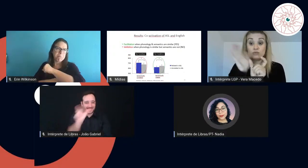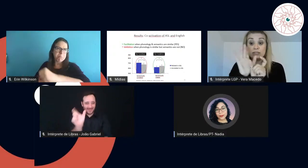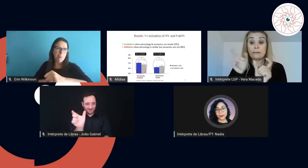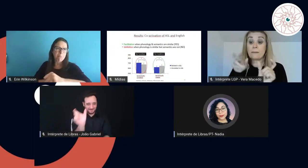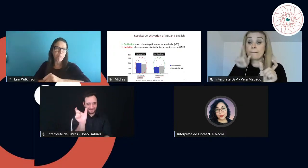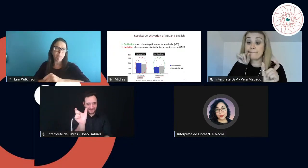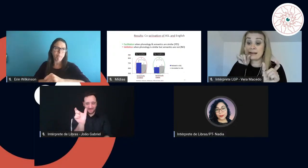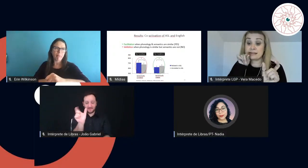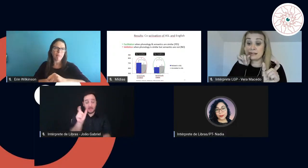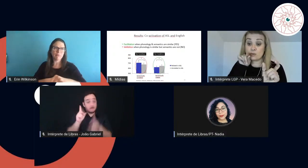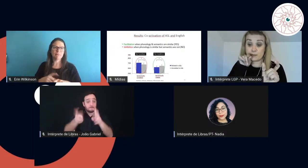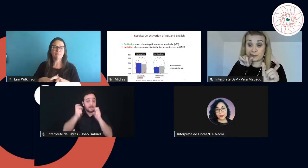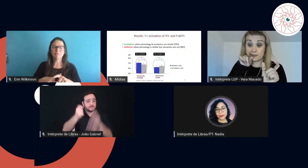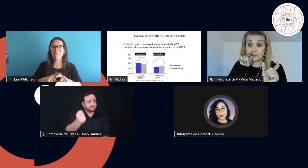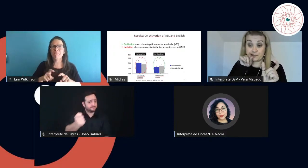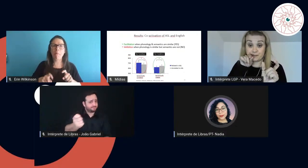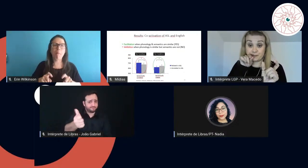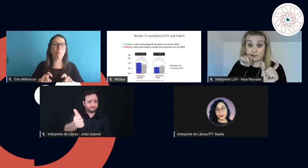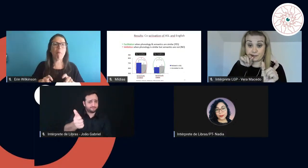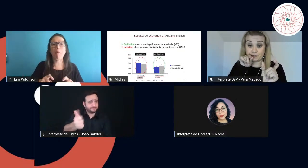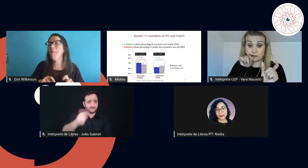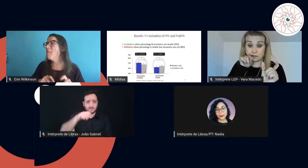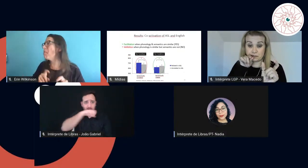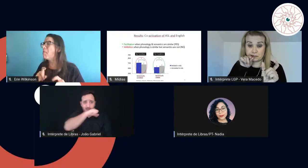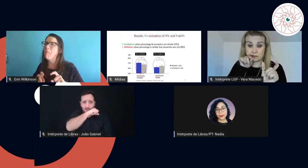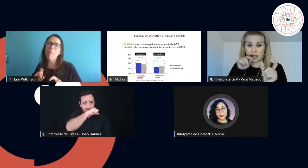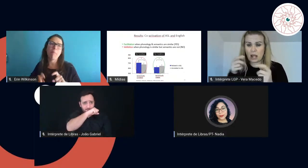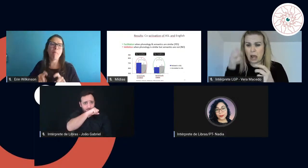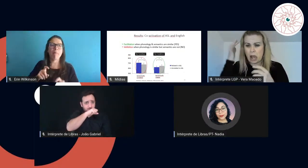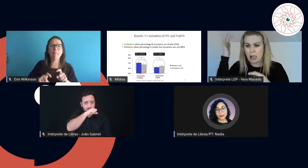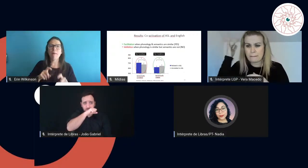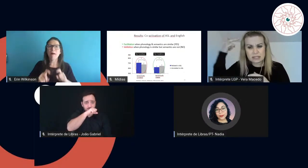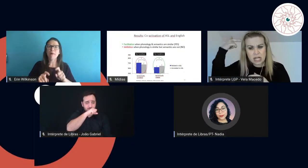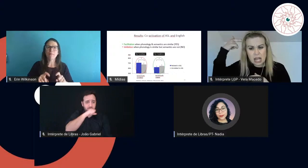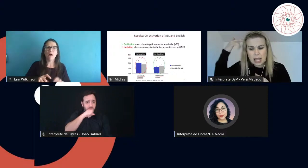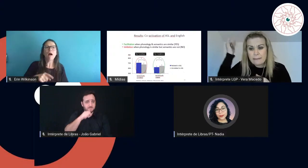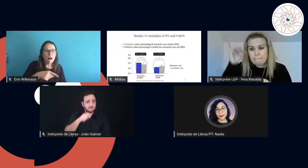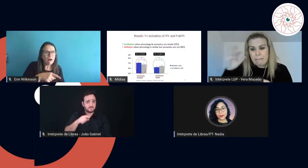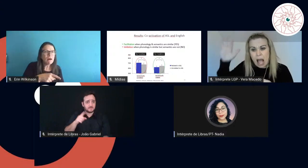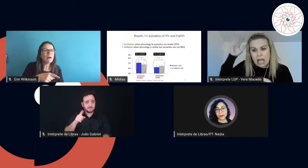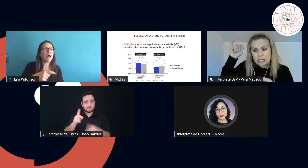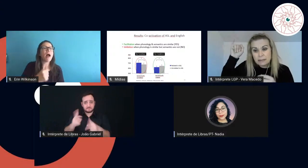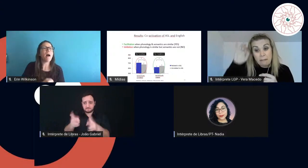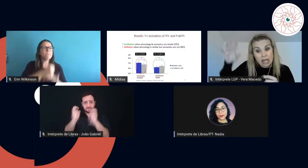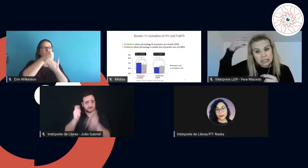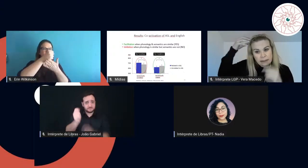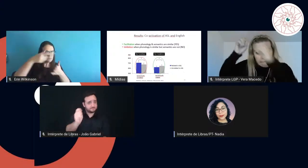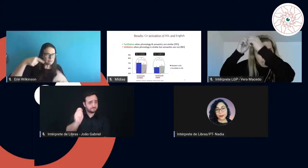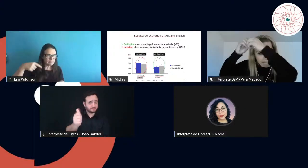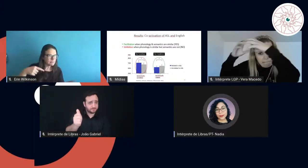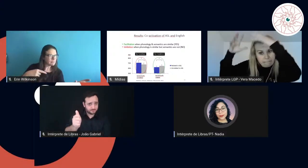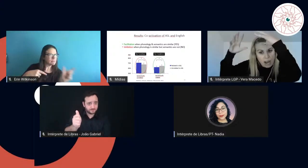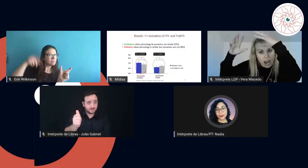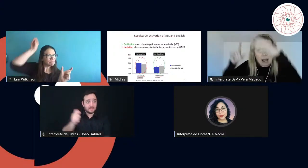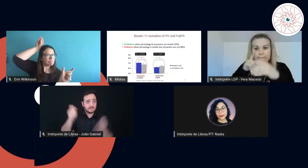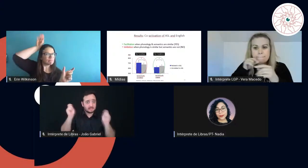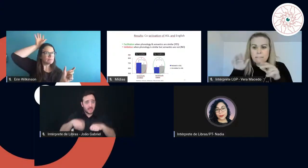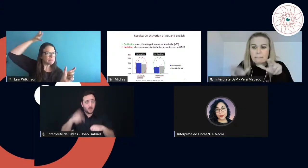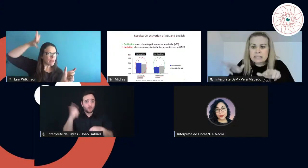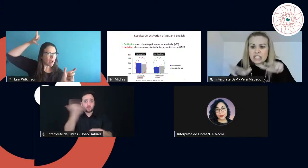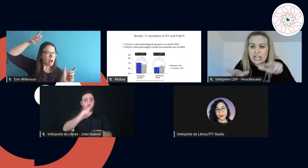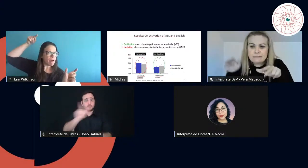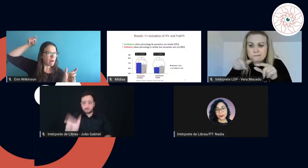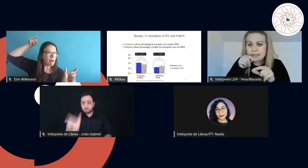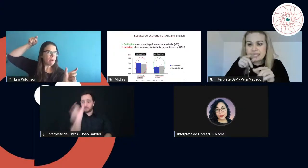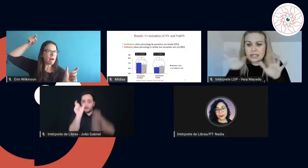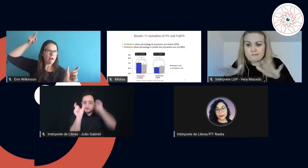Então, quando uma pessoa surda, eh, ele vê, se depara com o sinal de pássaro,